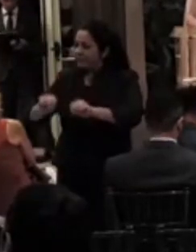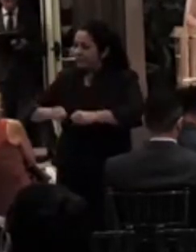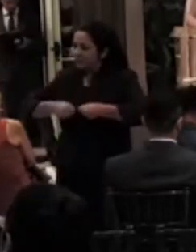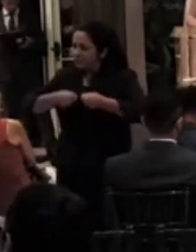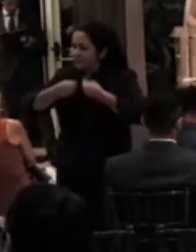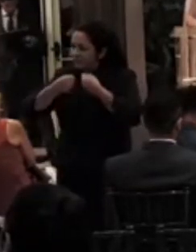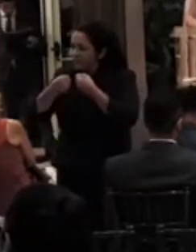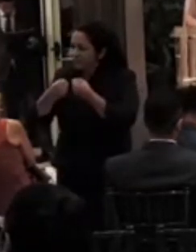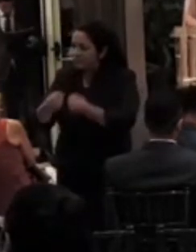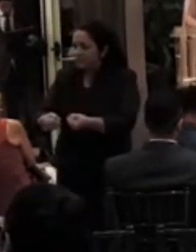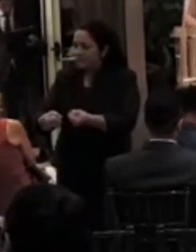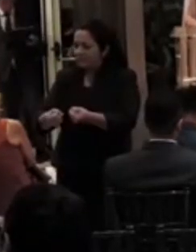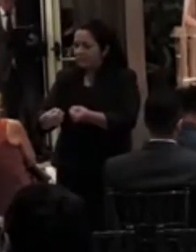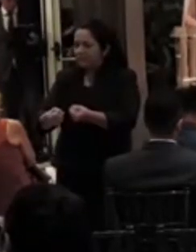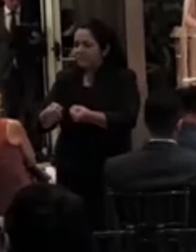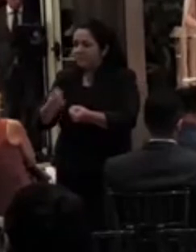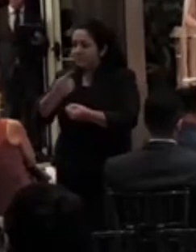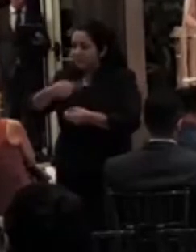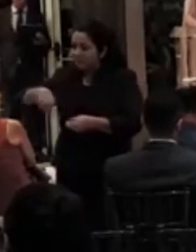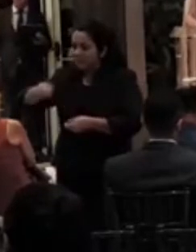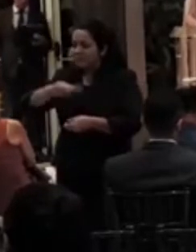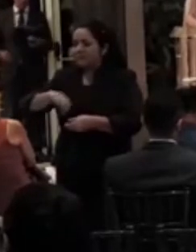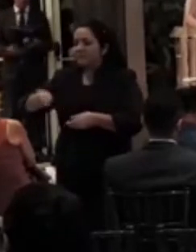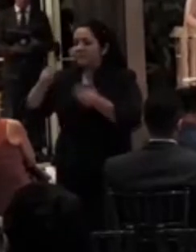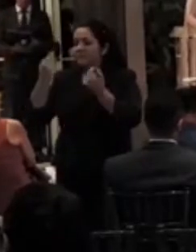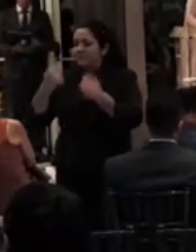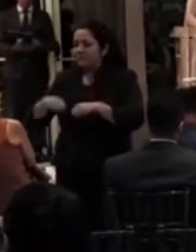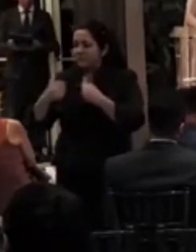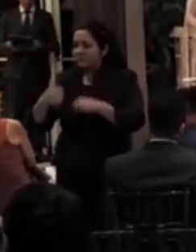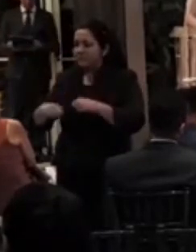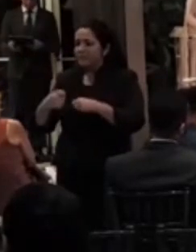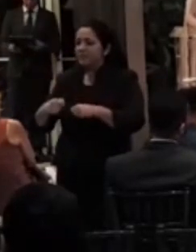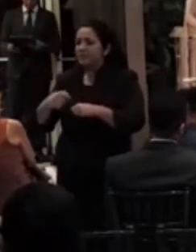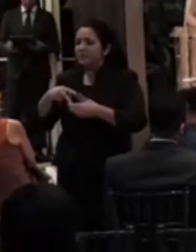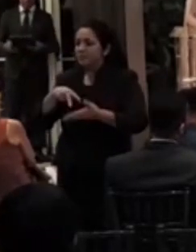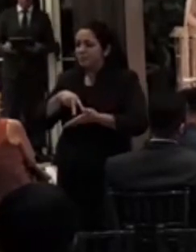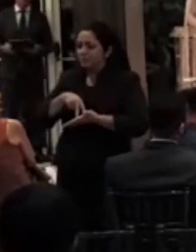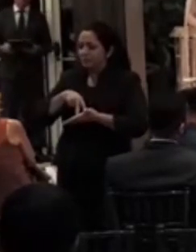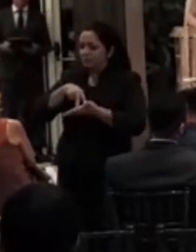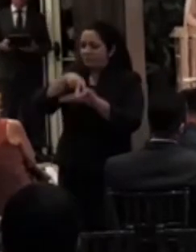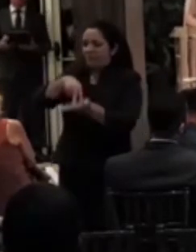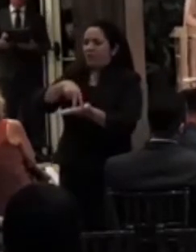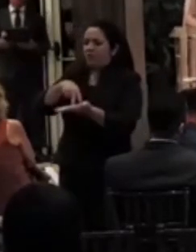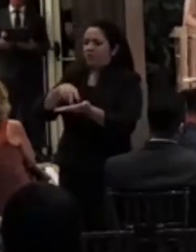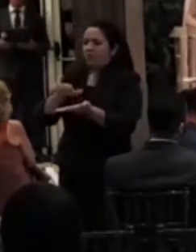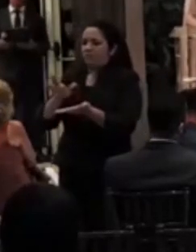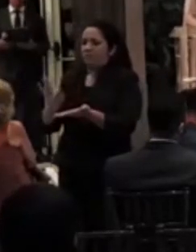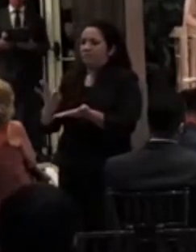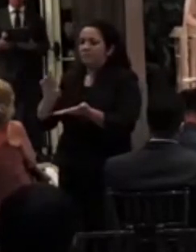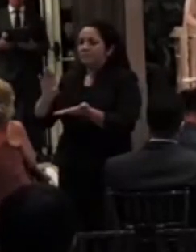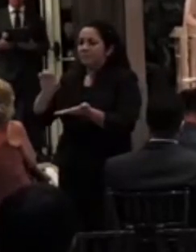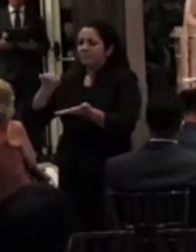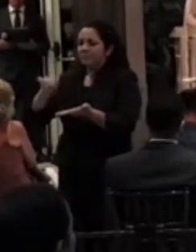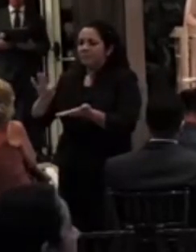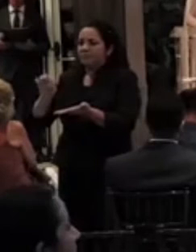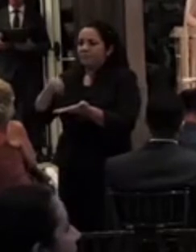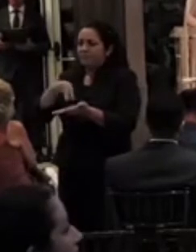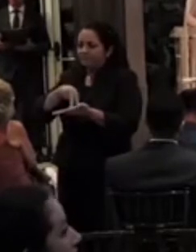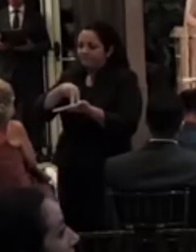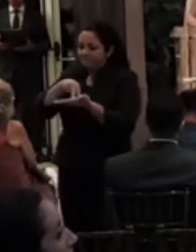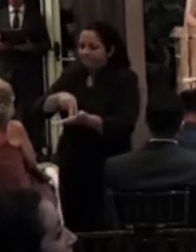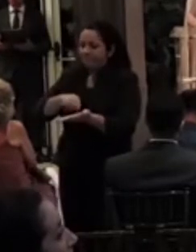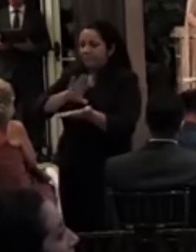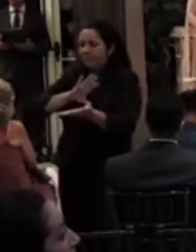necessidade histórica de constituição de uma frente. Uma frente que é diversa, que é